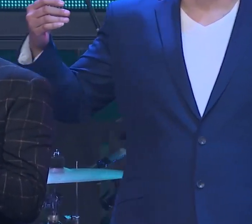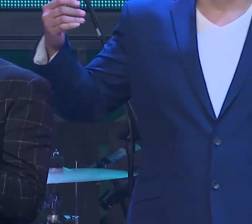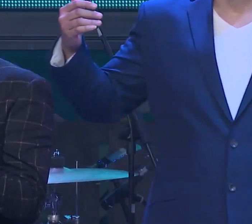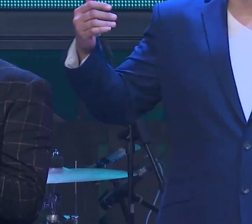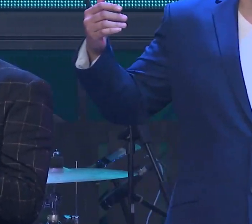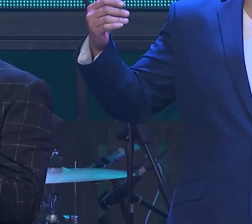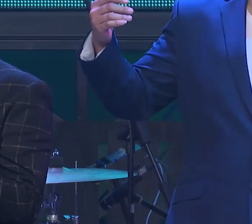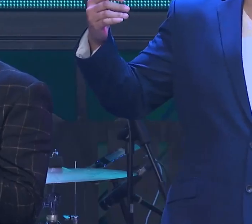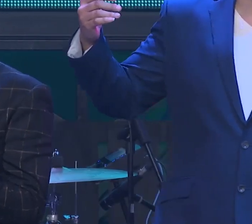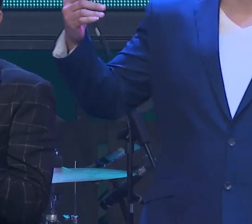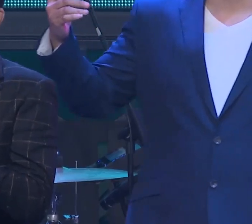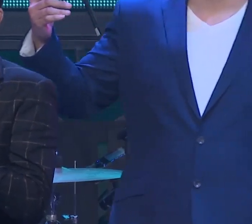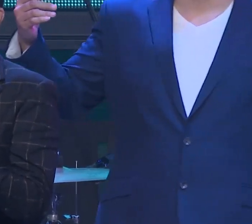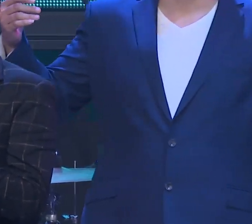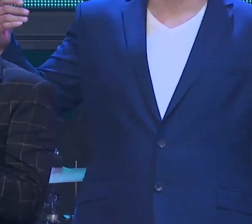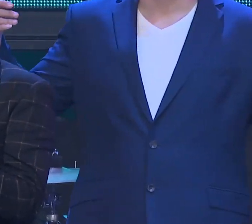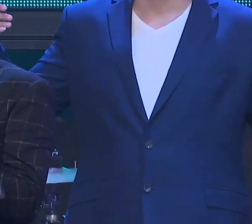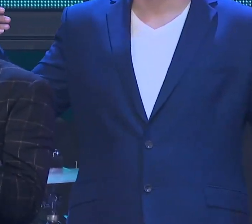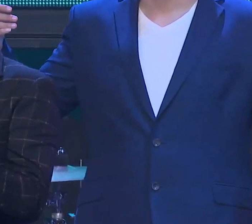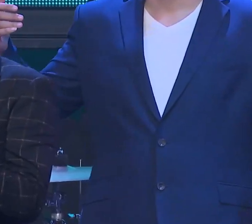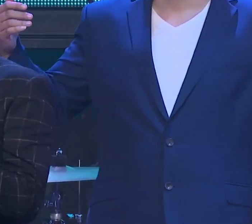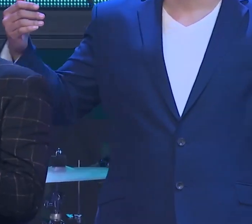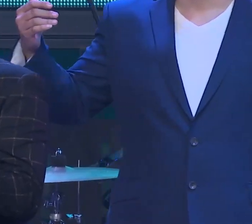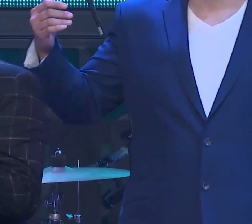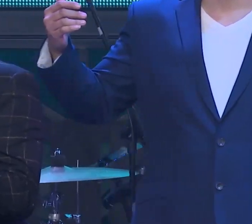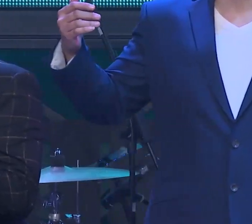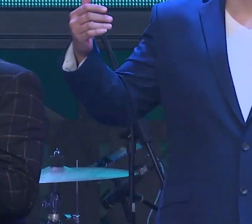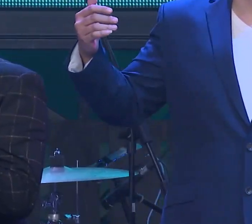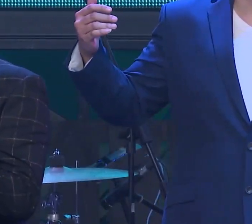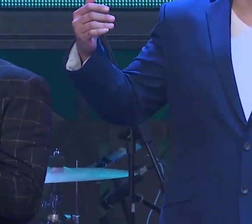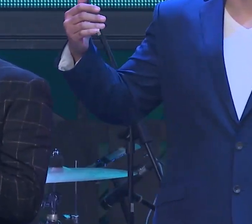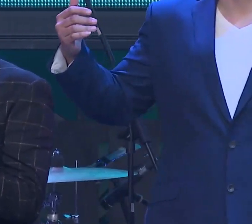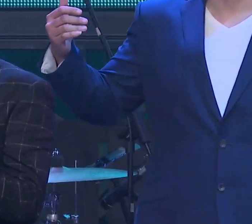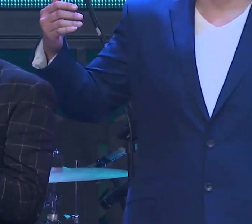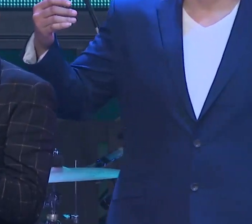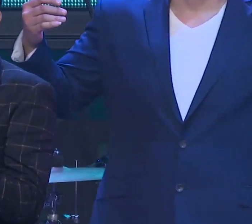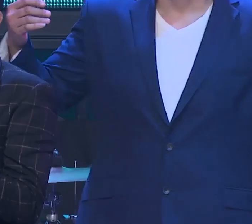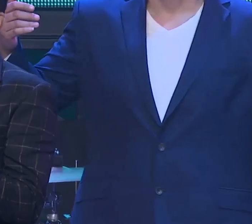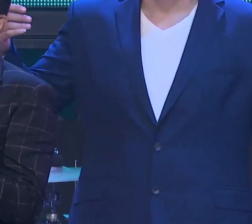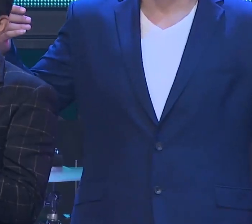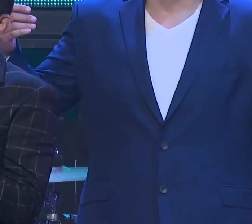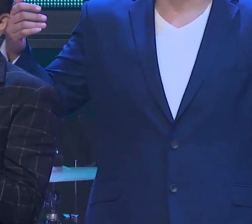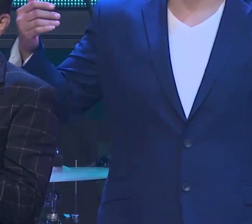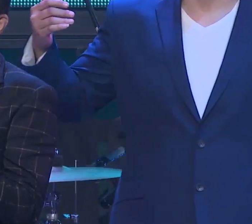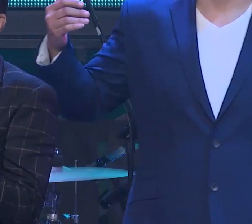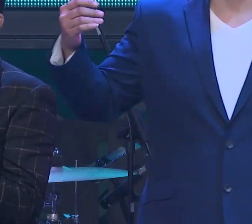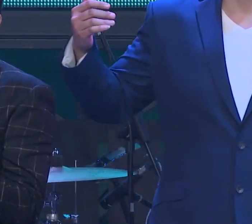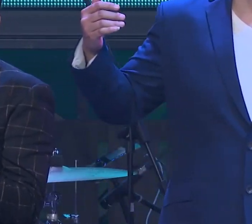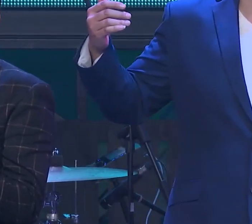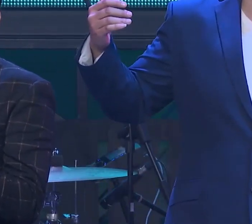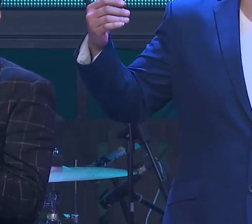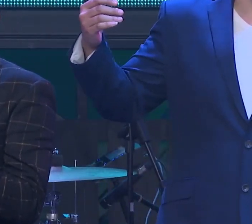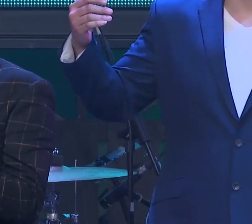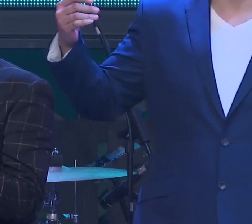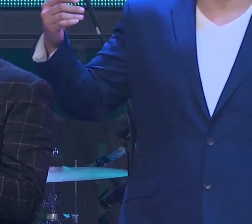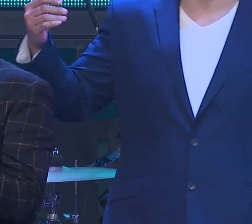biar mereka memberikan yang terbaik ketika mereka mendedikasikan hidupnya Tuhan. Sebagai orang-orang aparatur pemerintahan